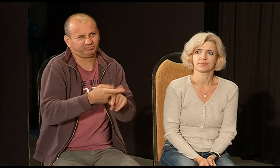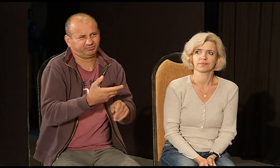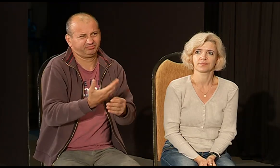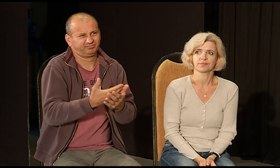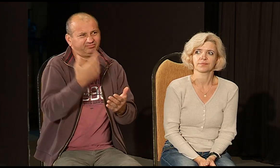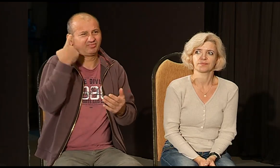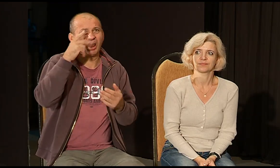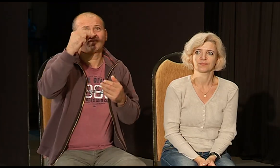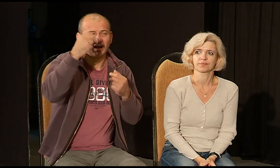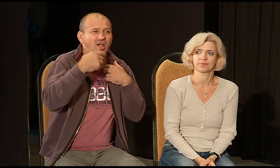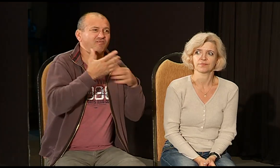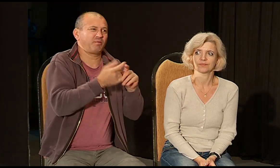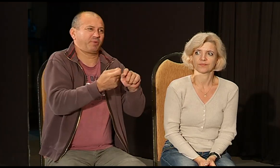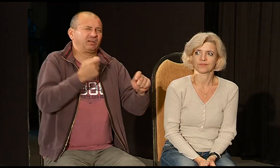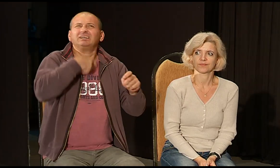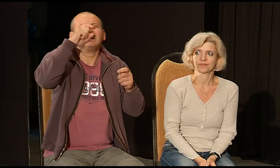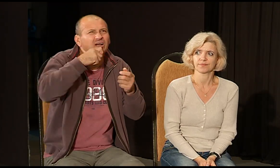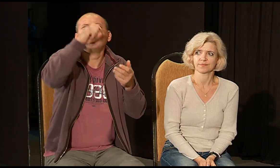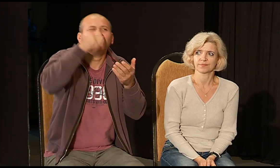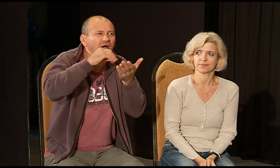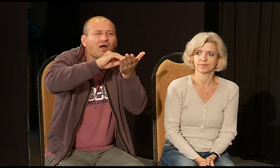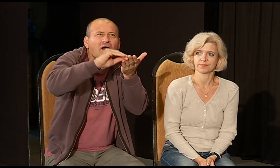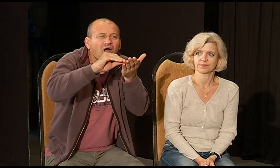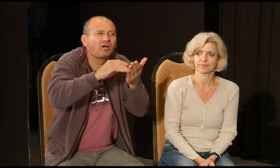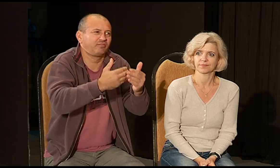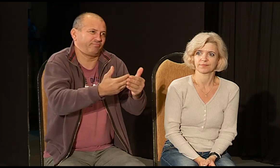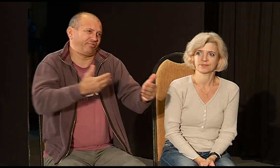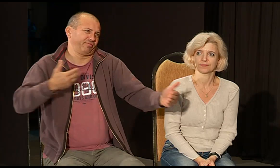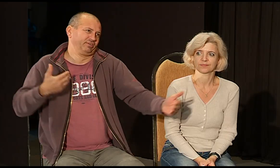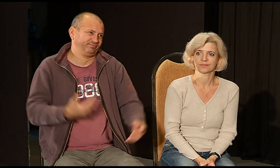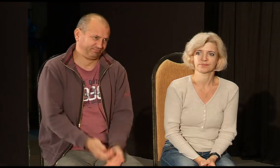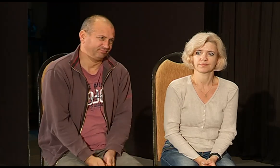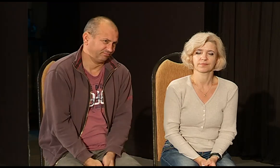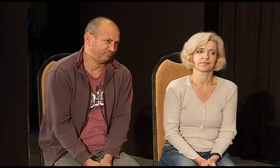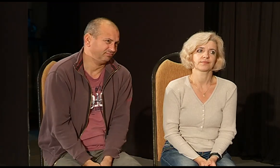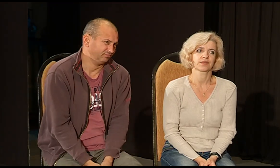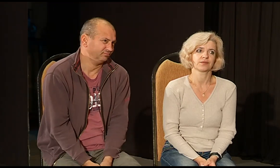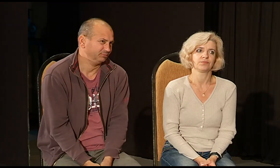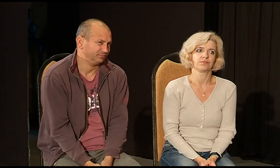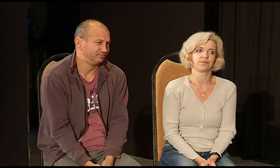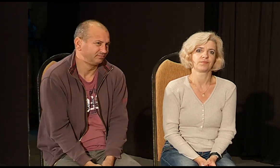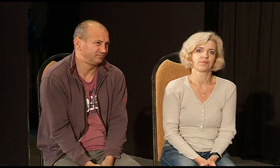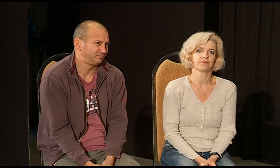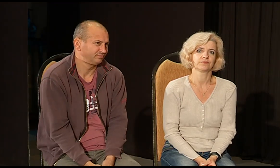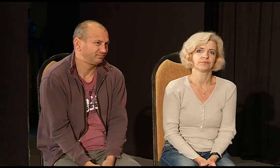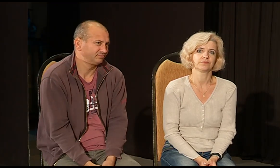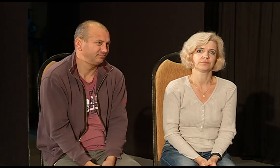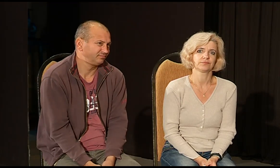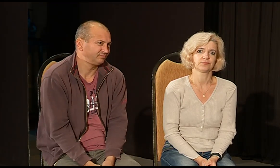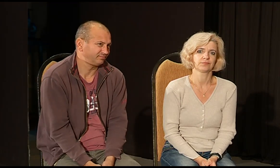cu noi, să ne comunice în scris și atâta tot, nu se cere mult. Dacă ați da o notă de la 1 la 10,